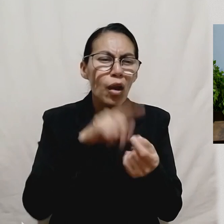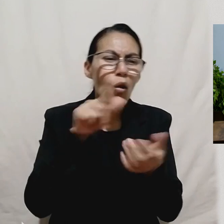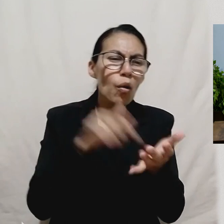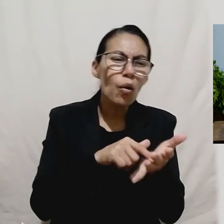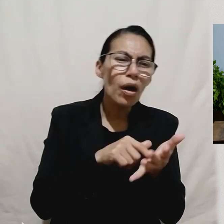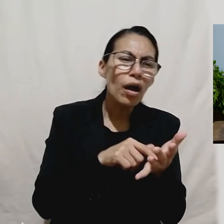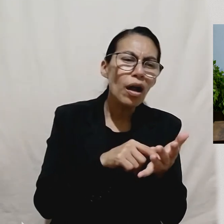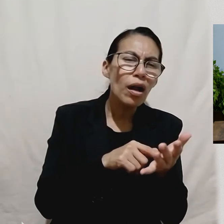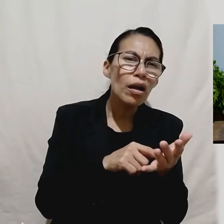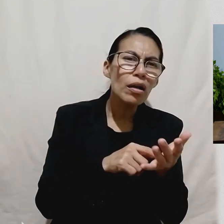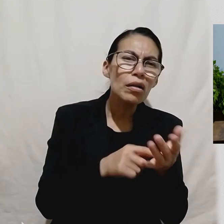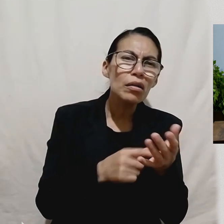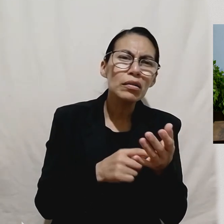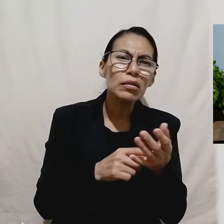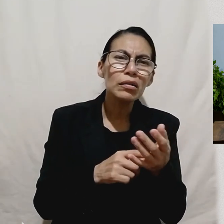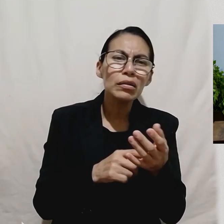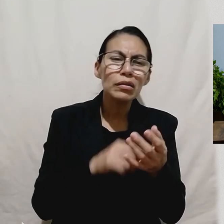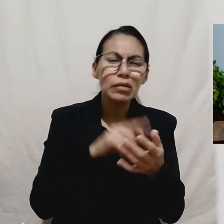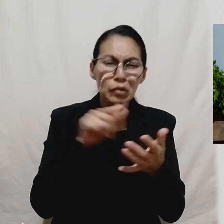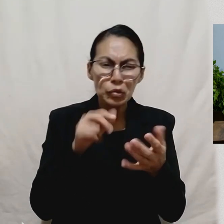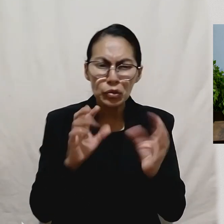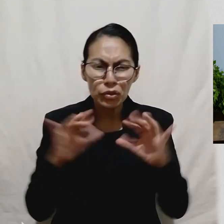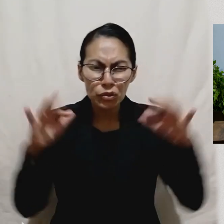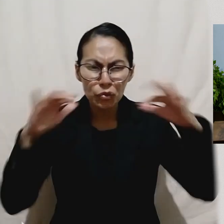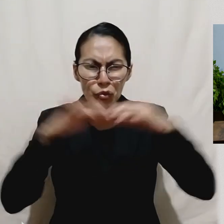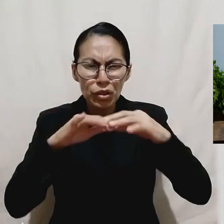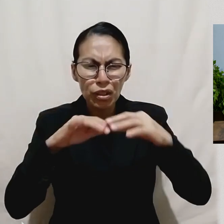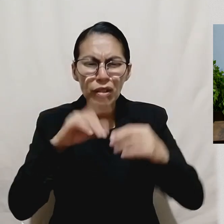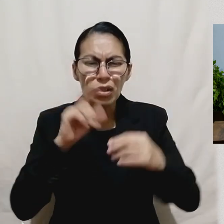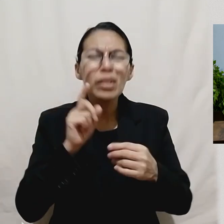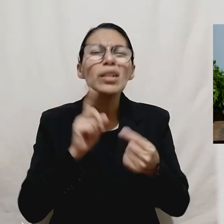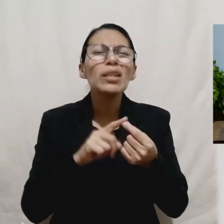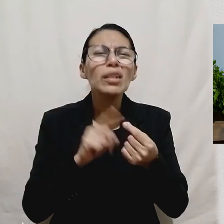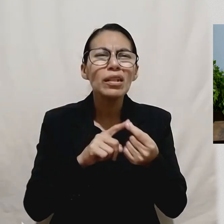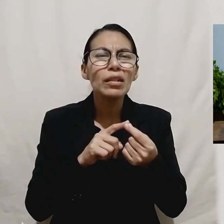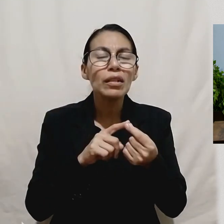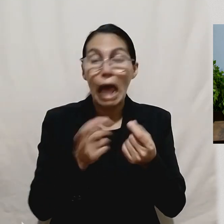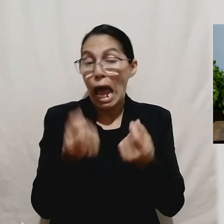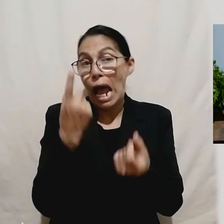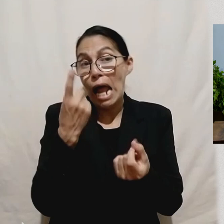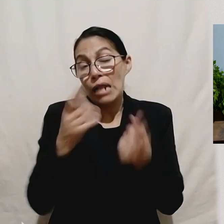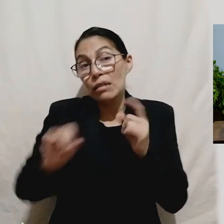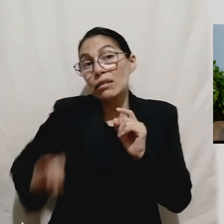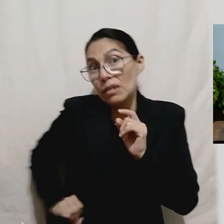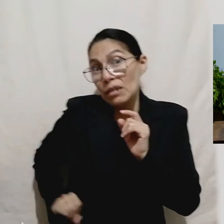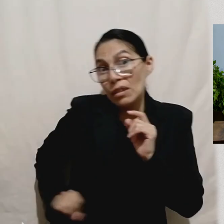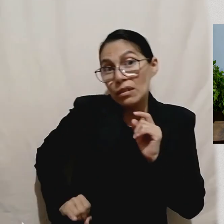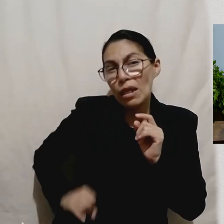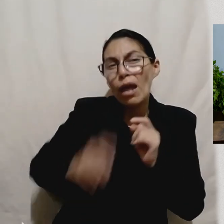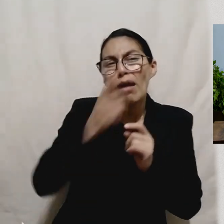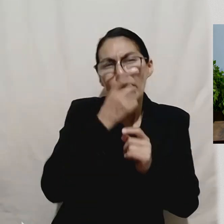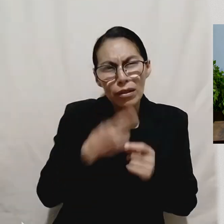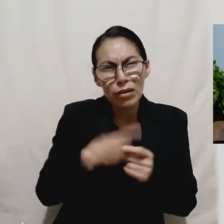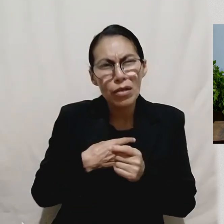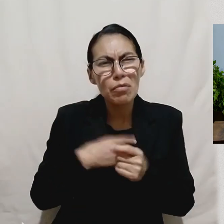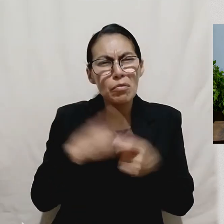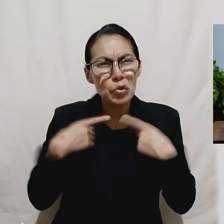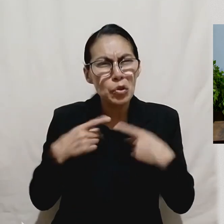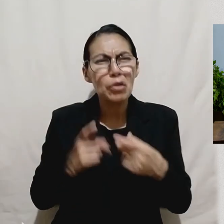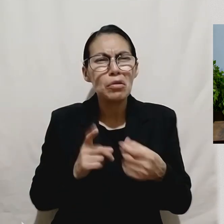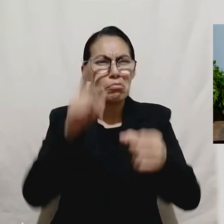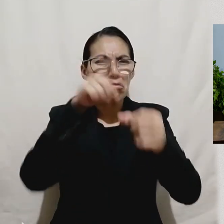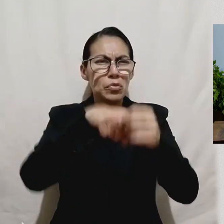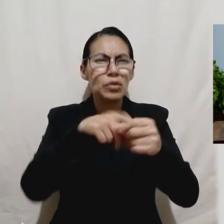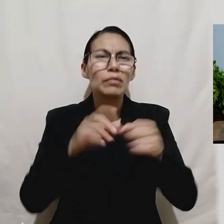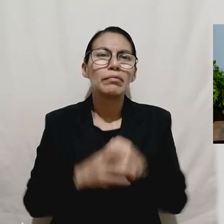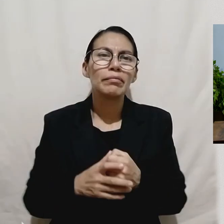es exactamente se reúnen para que si hay alguien que esté interesado o interesada pues pueda ir no puedas A qué hora